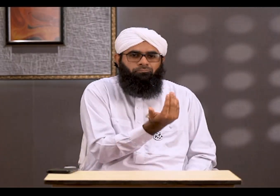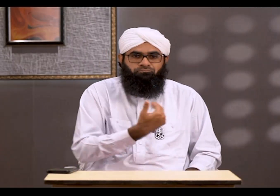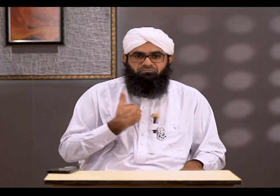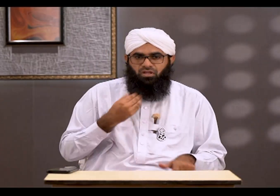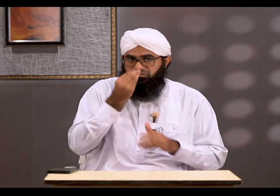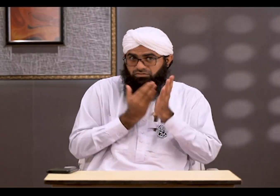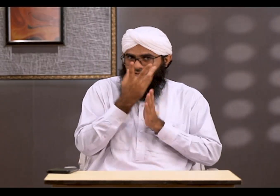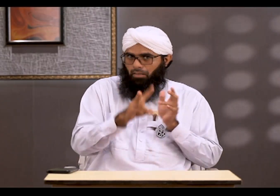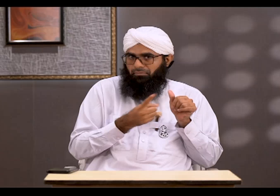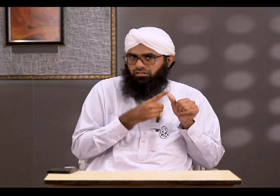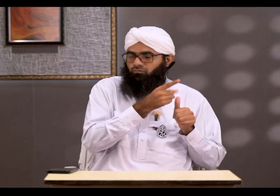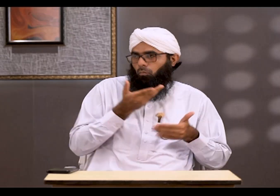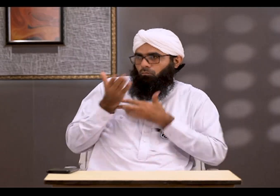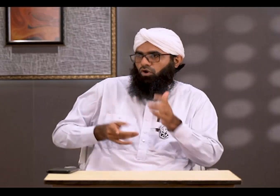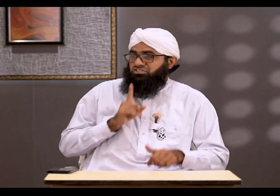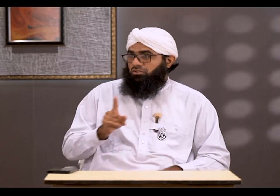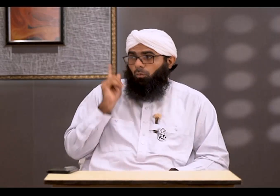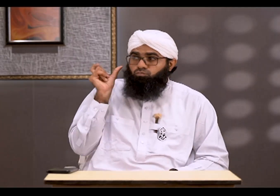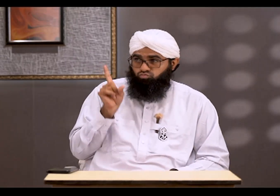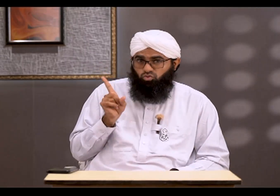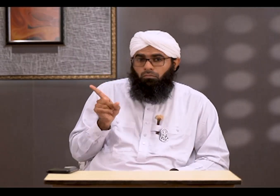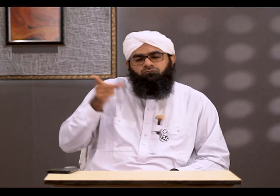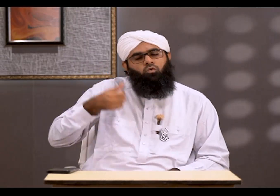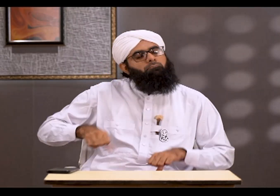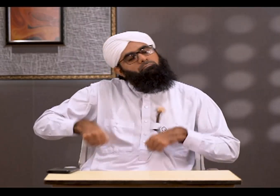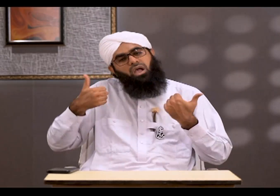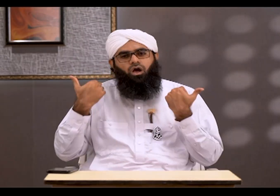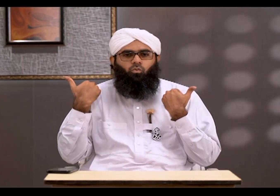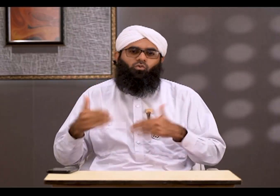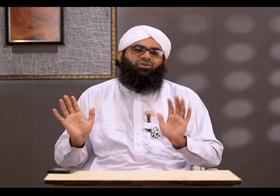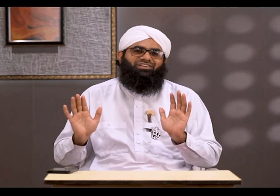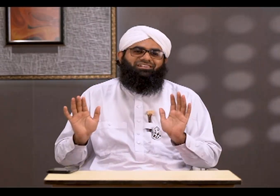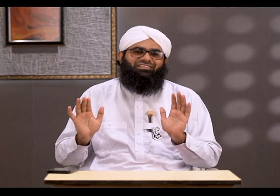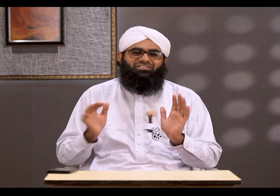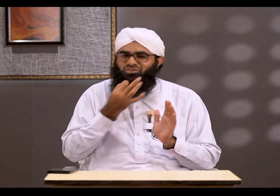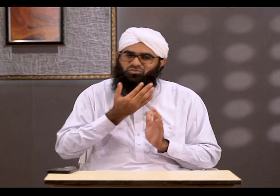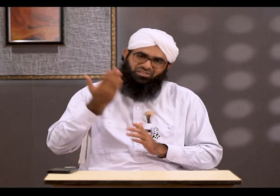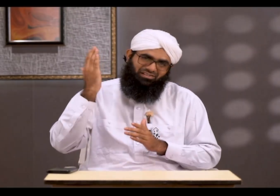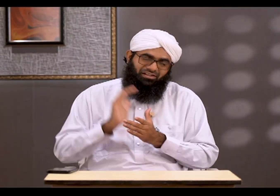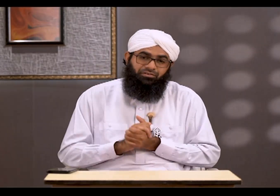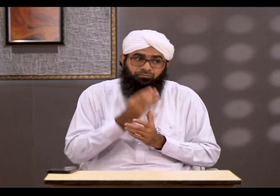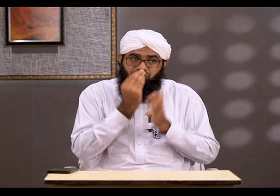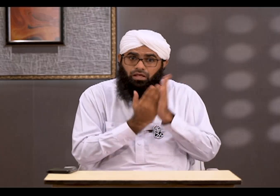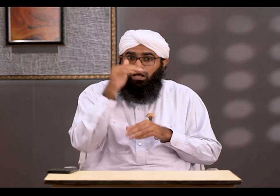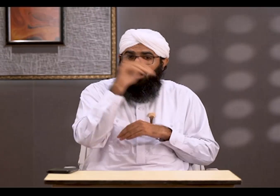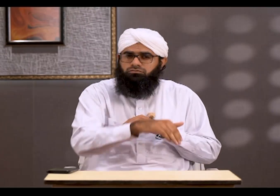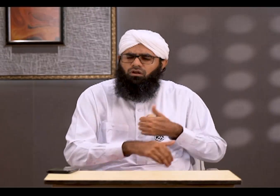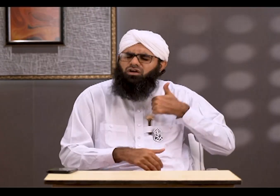شک ایمان والے کامیاب ہو گئے۔ جنت کی بہت بڑی نعمت۔ جنت کی نعمتوں میں سے ایک بڑی نعمت یہ ہوگی کہ اللہ